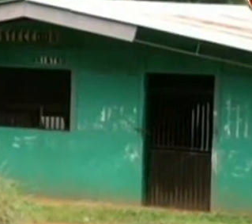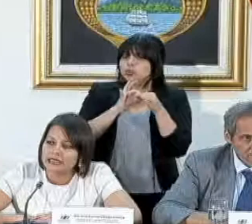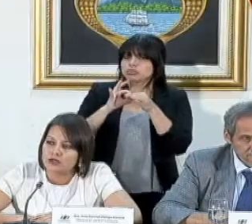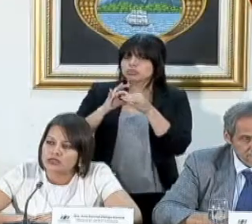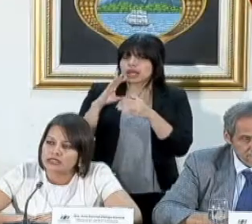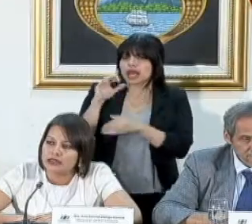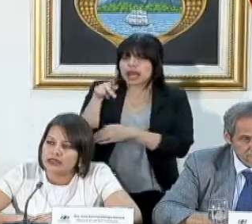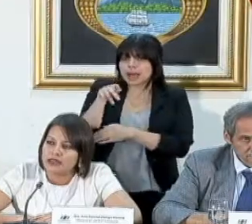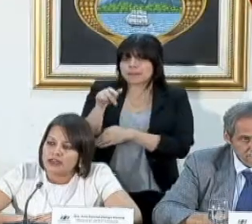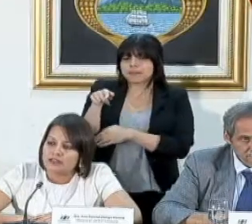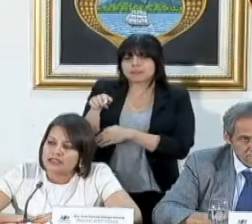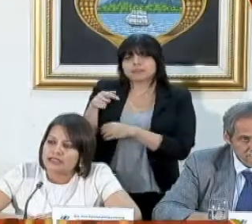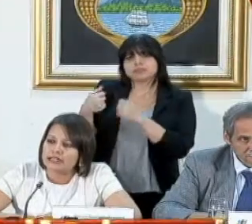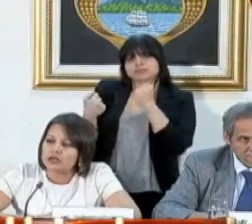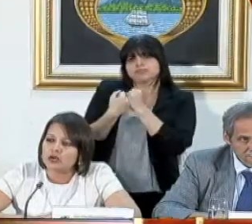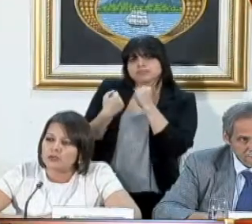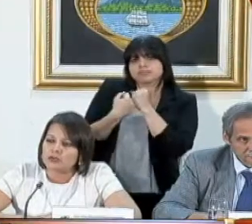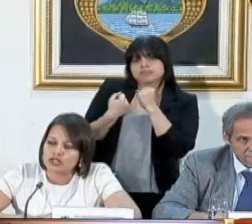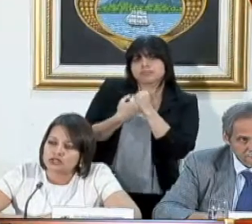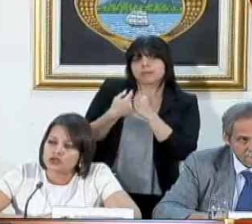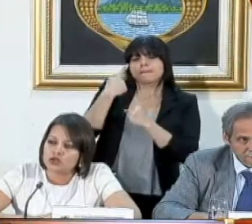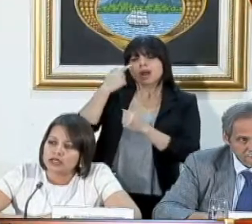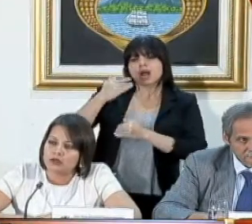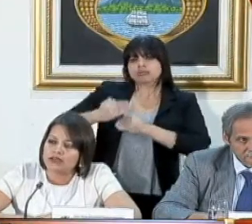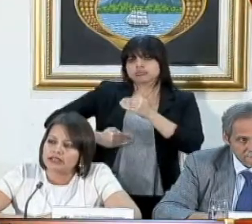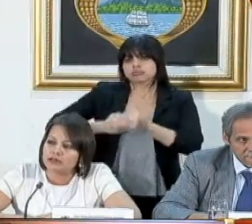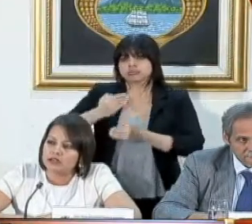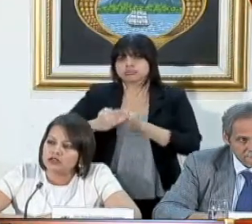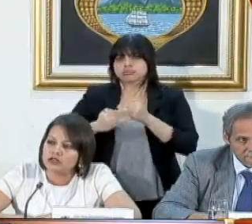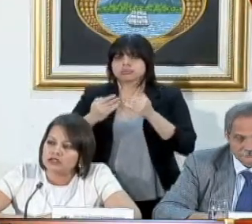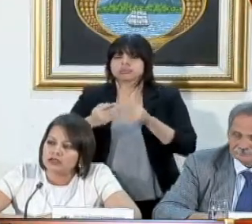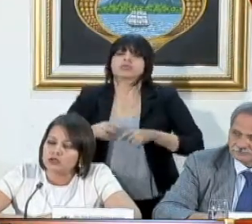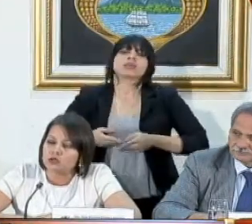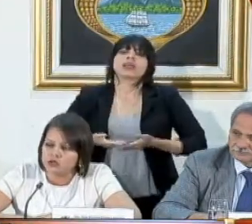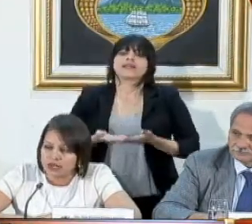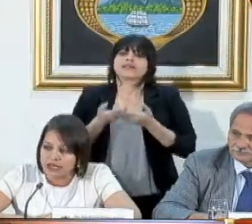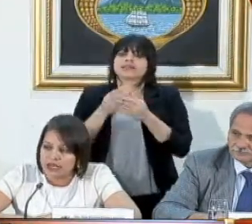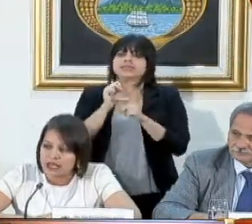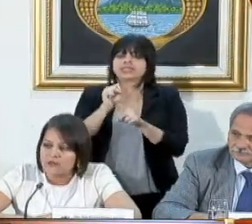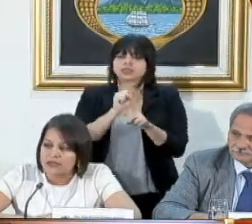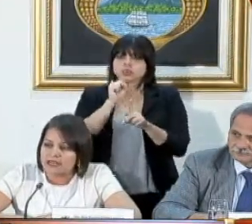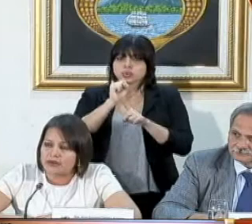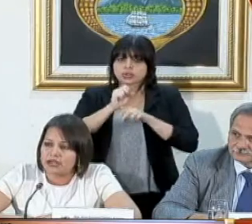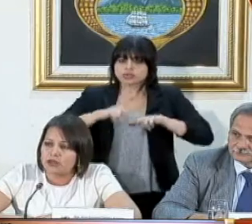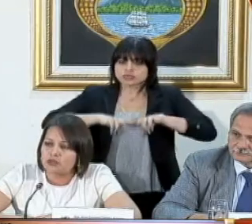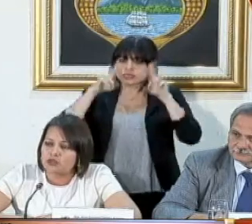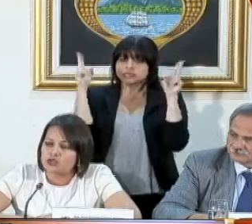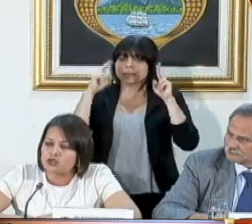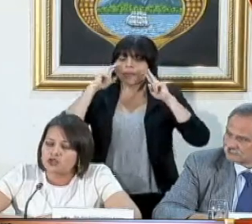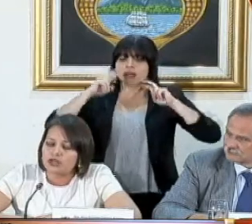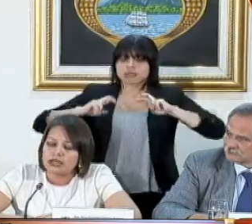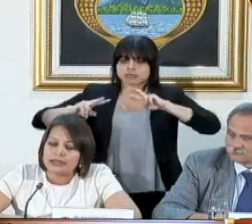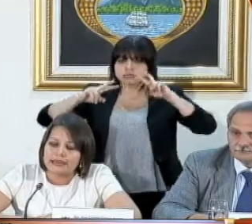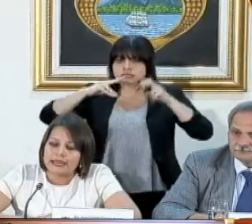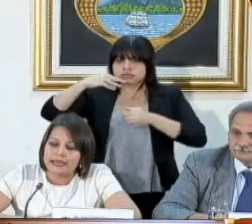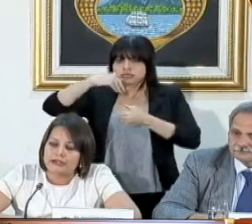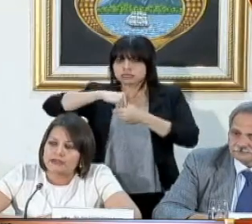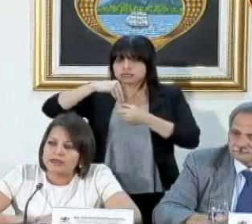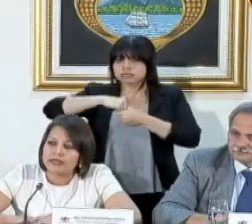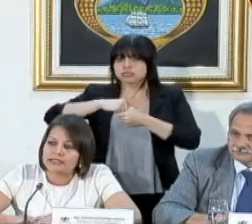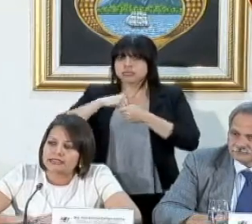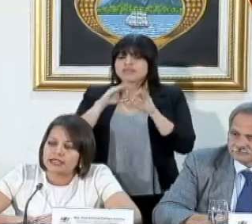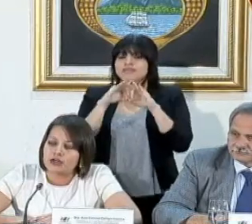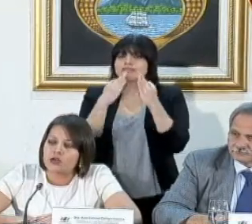con el CATI, que nos está facilitando el proceso de un levantamiento de un estado situacional para saber la composición de